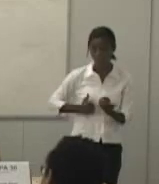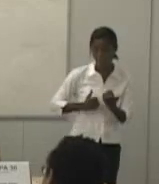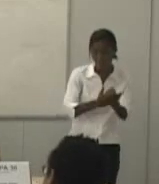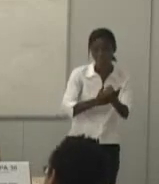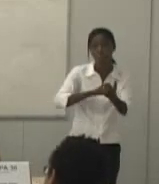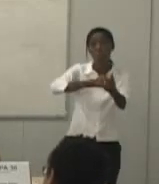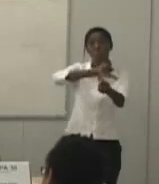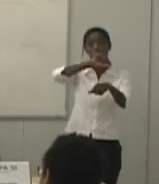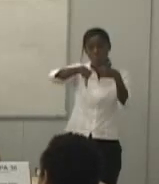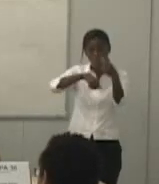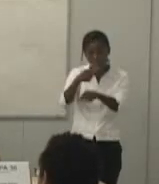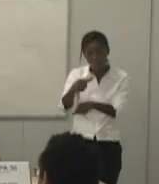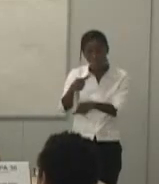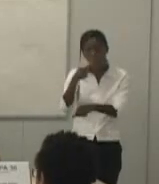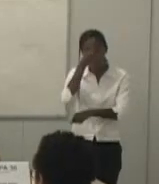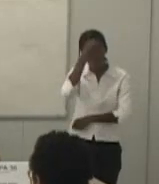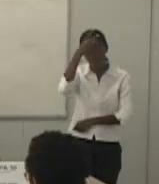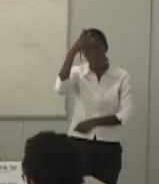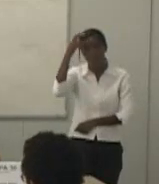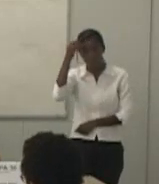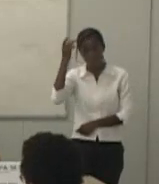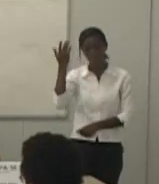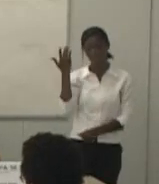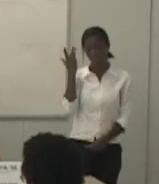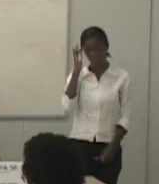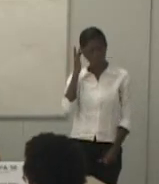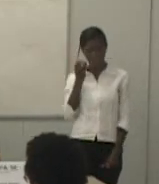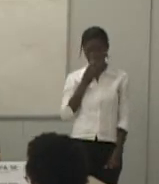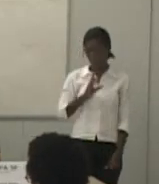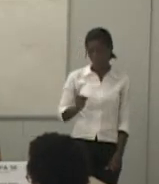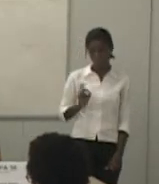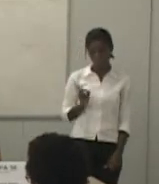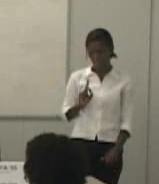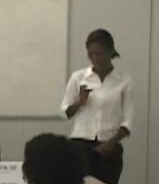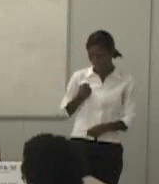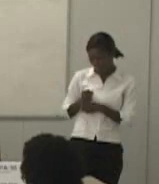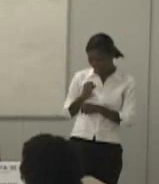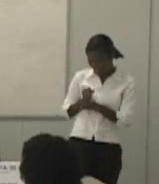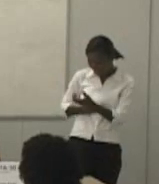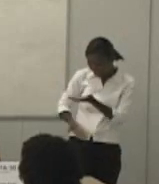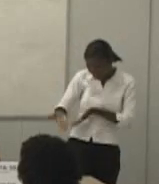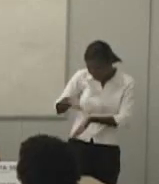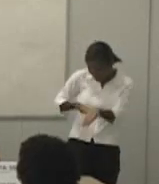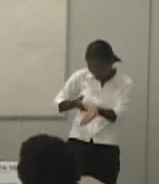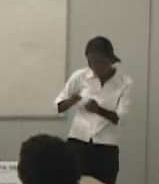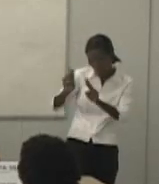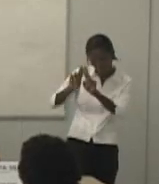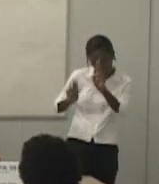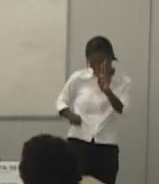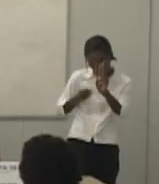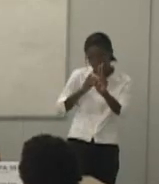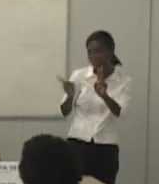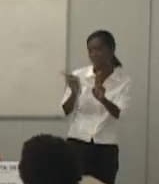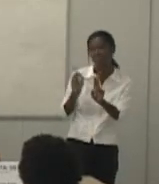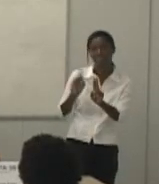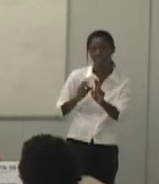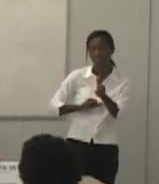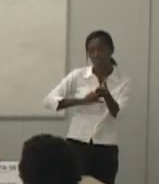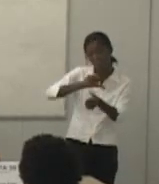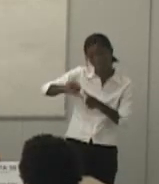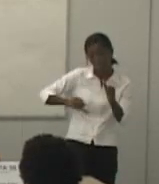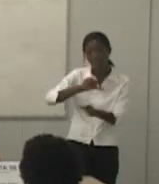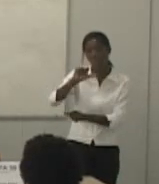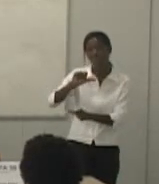prefeito entrou um prefeito que achou que não era boa coisa interagir com a frj o projeto de uma